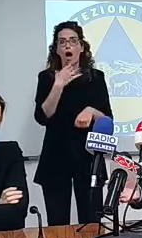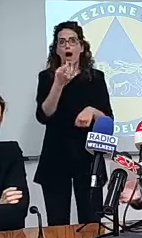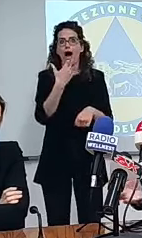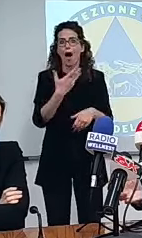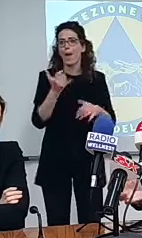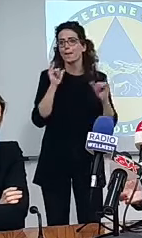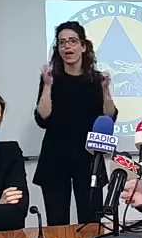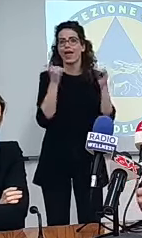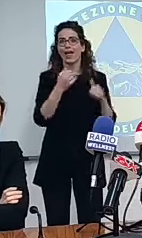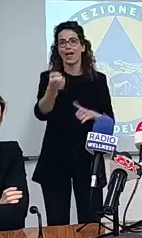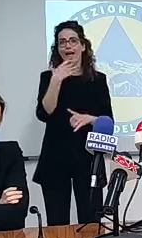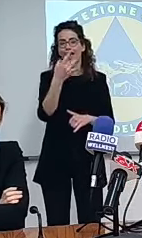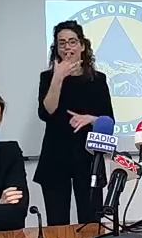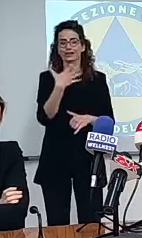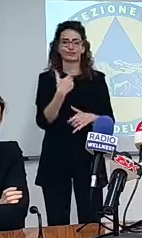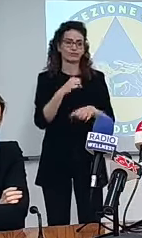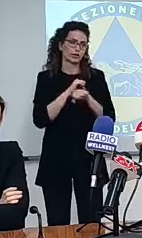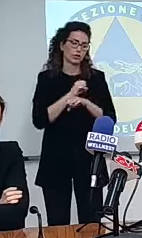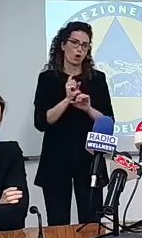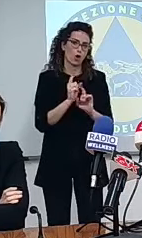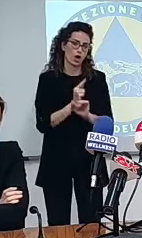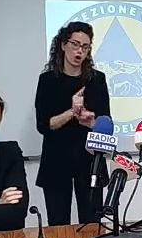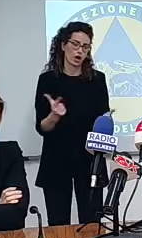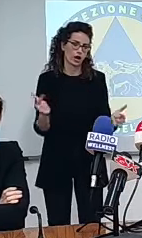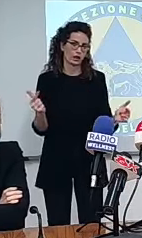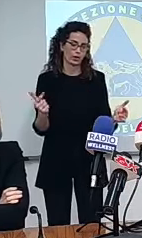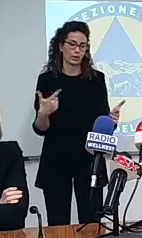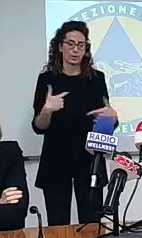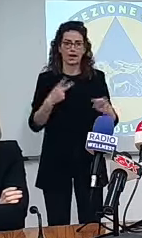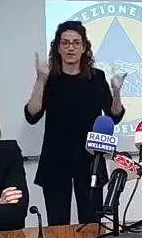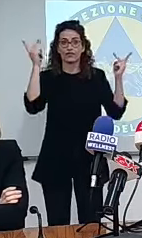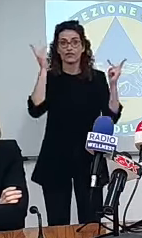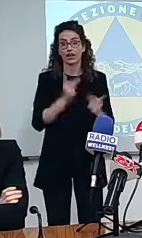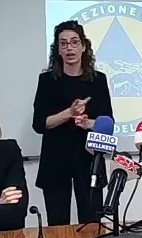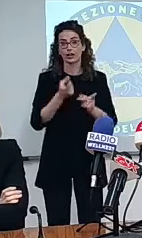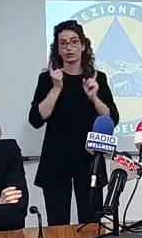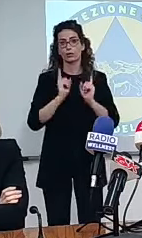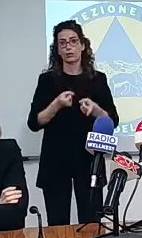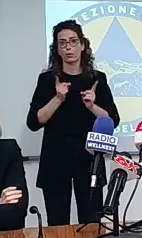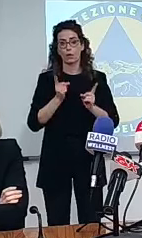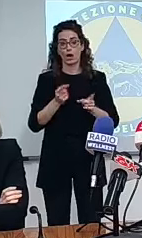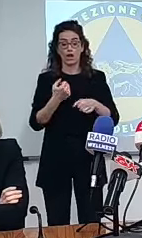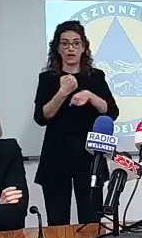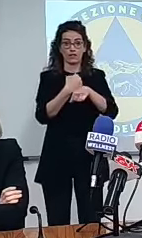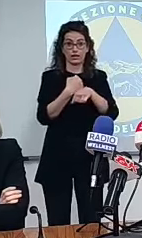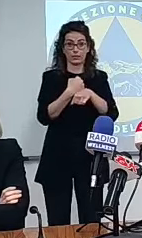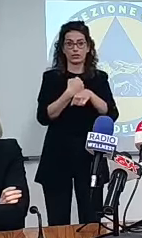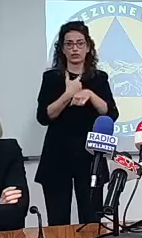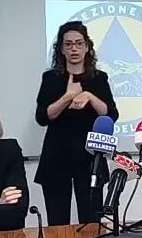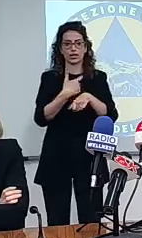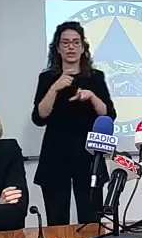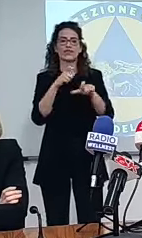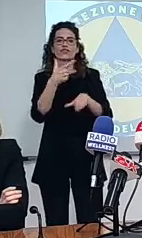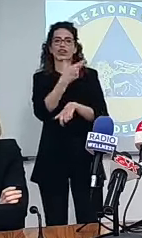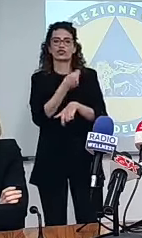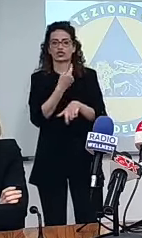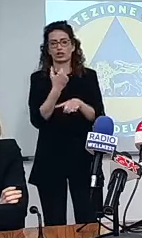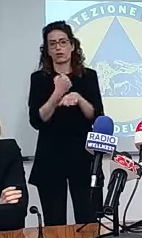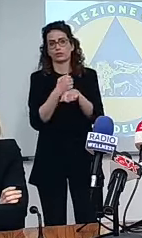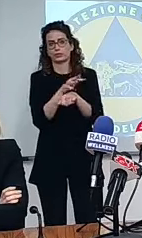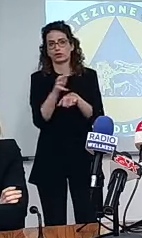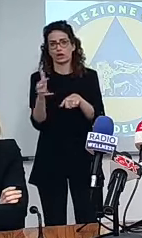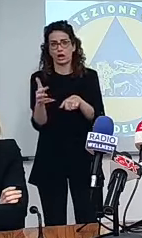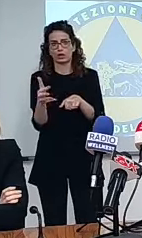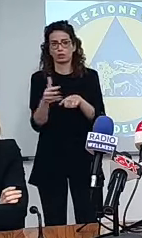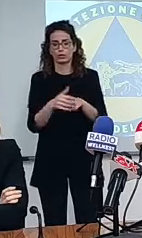a prendere farmaci, però è innegabile che farmaci come i vaccini o altro